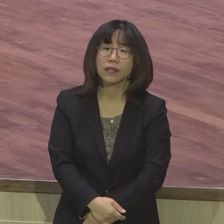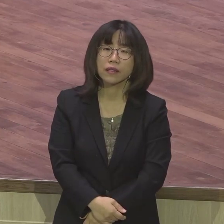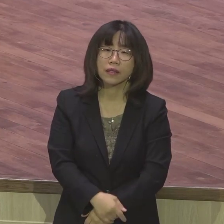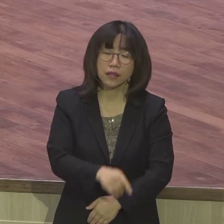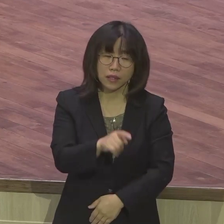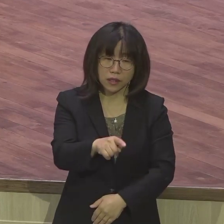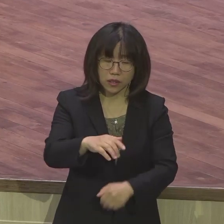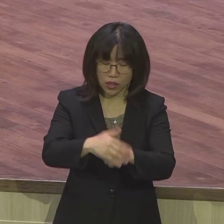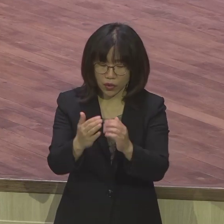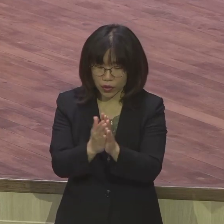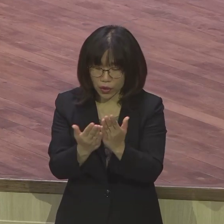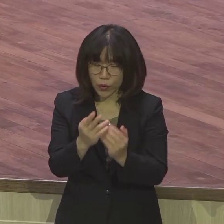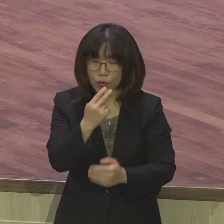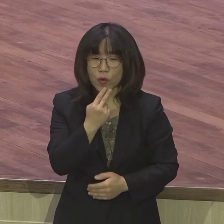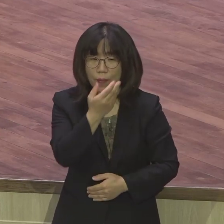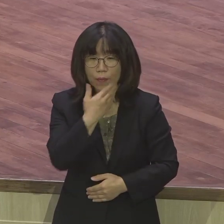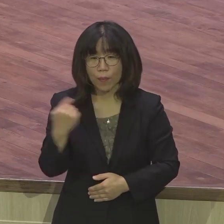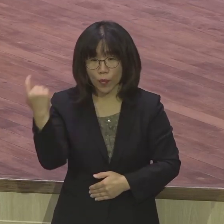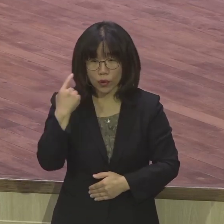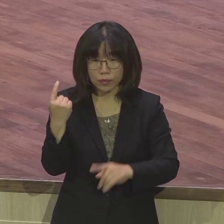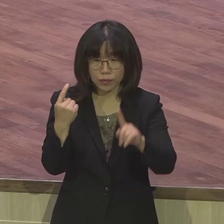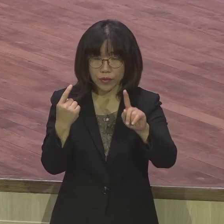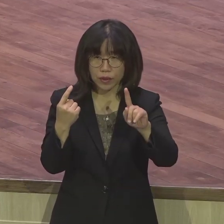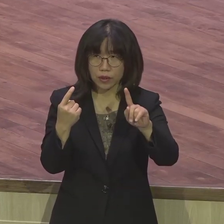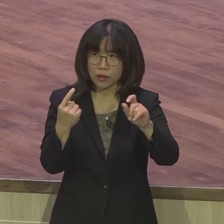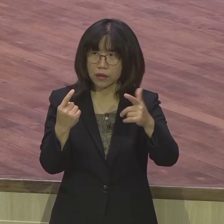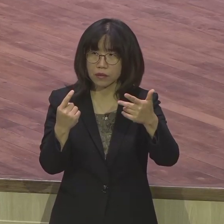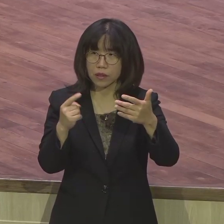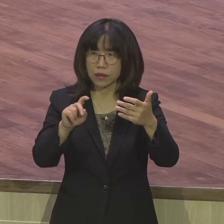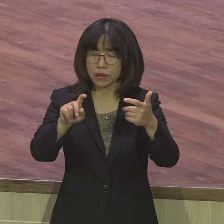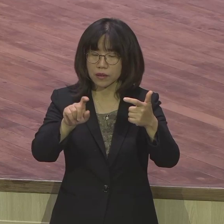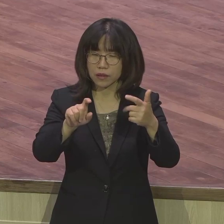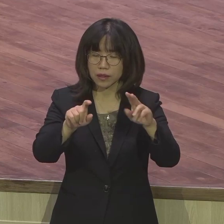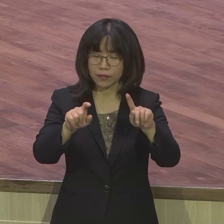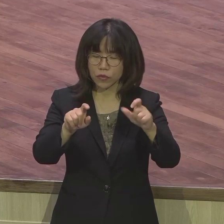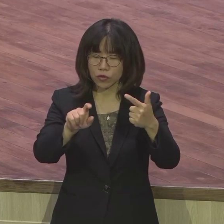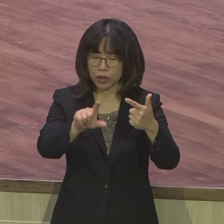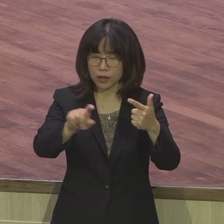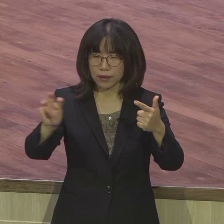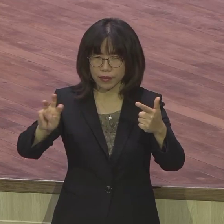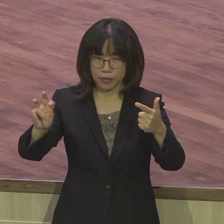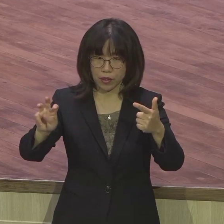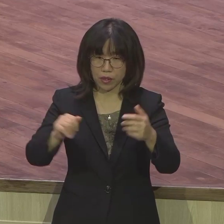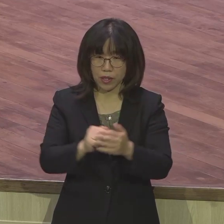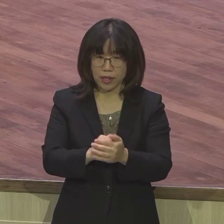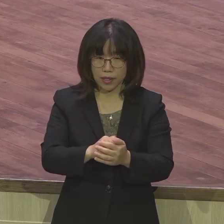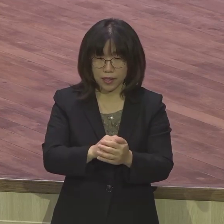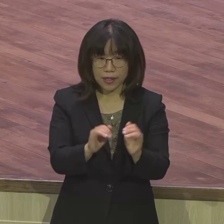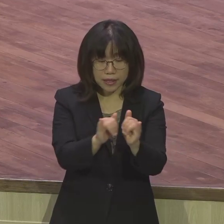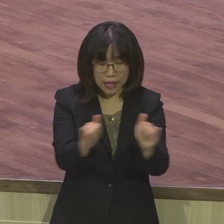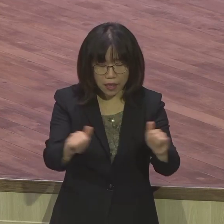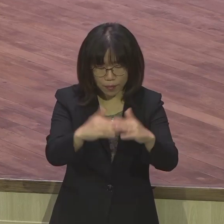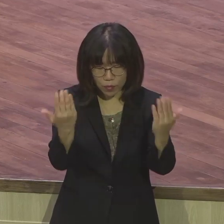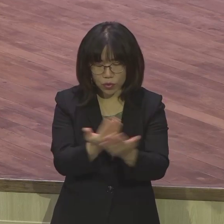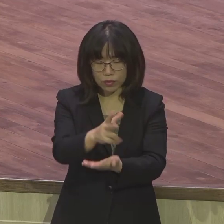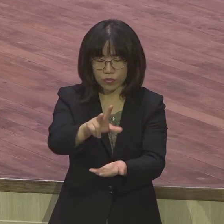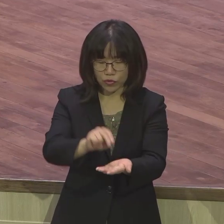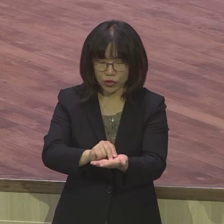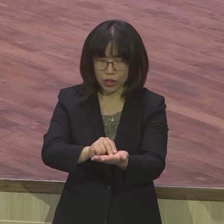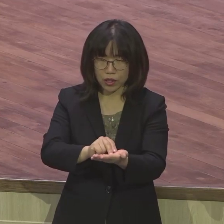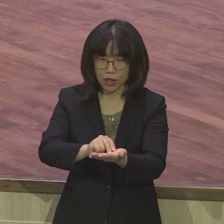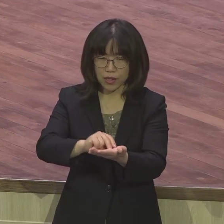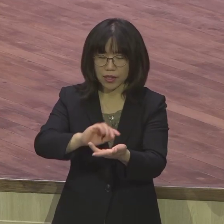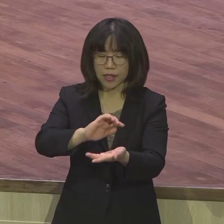그것이 성경 요한복음 19장 30절에 보면 인생 모든 문제를 십자가에서 대신 예수님께서